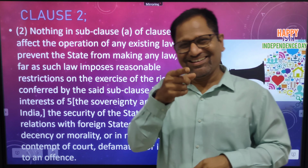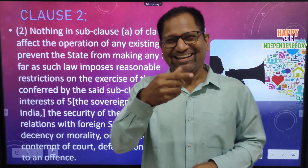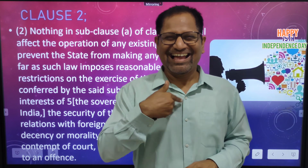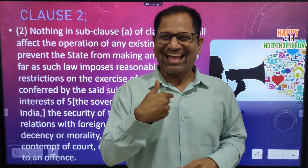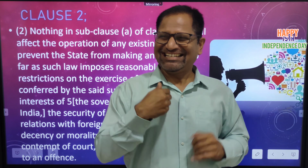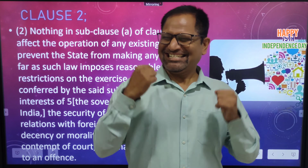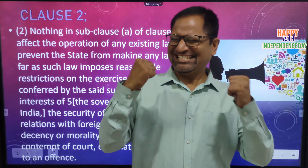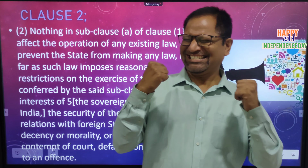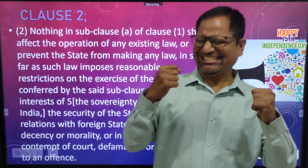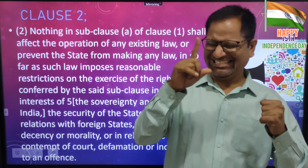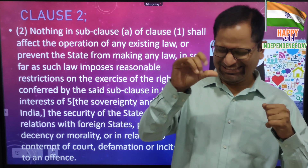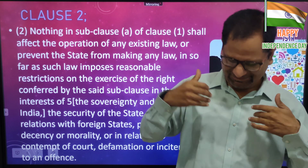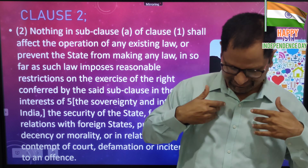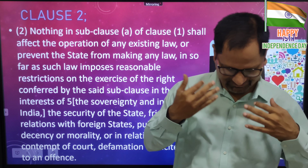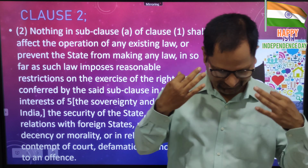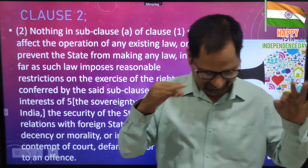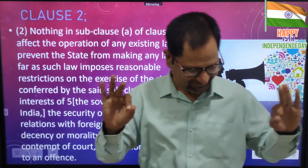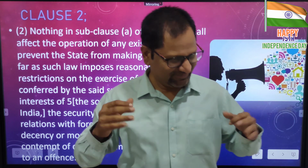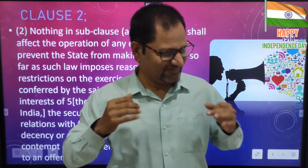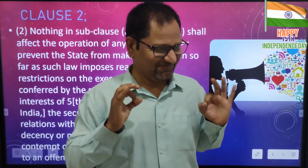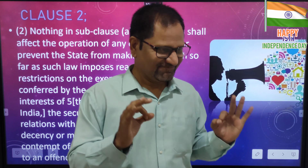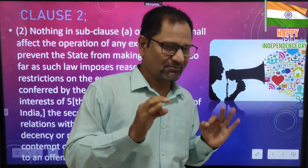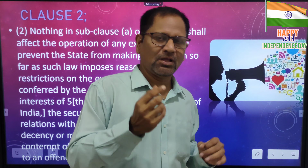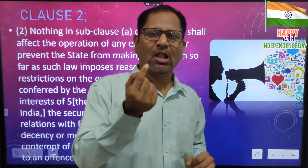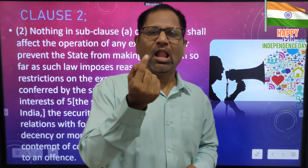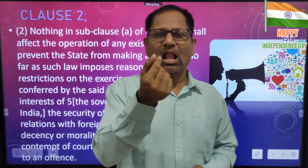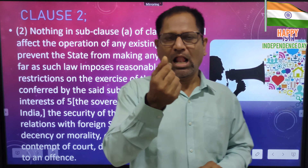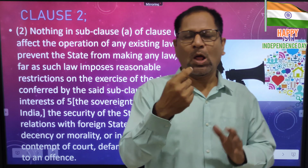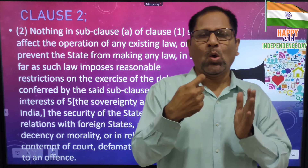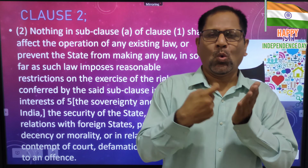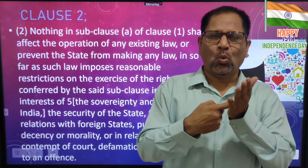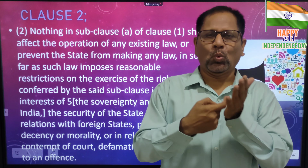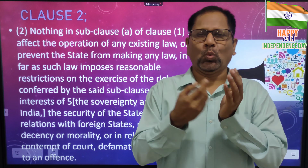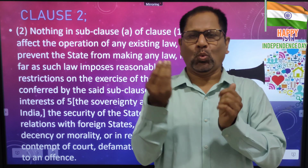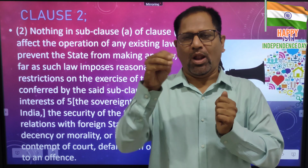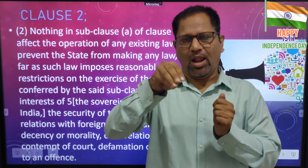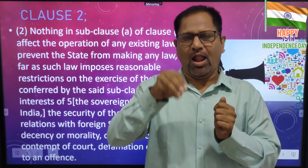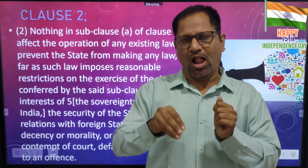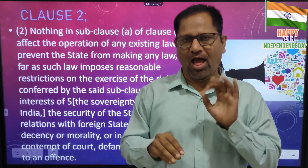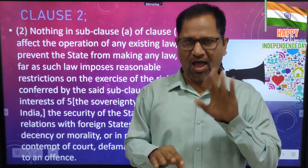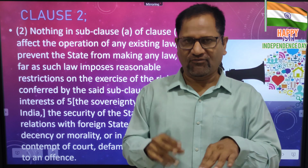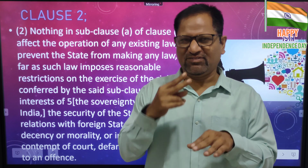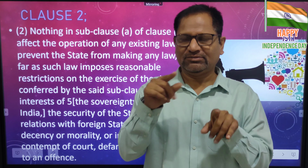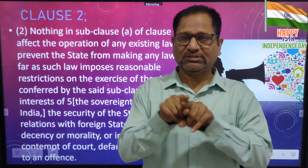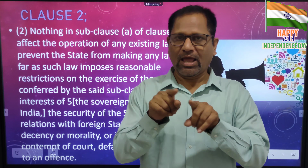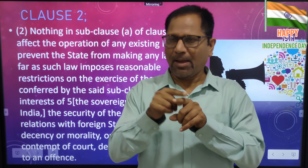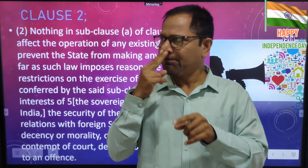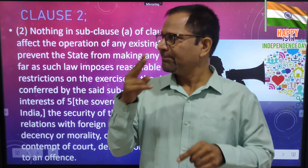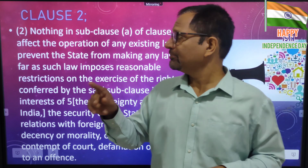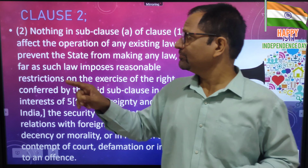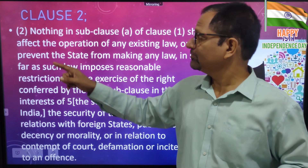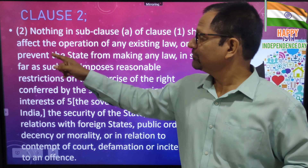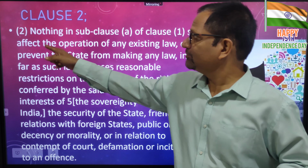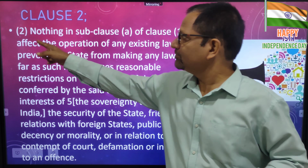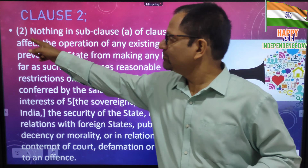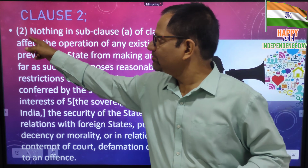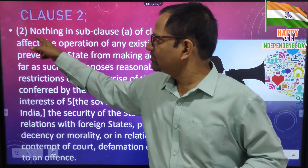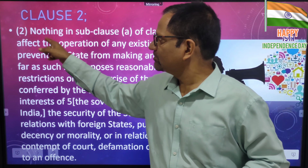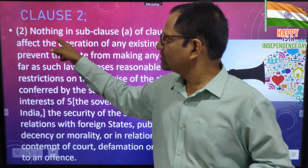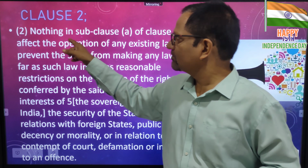और मतलब ऐसा लगता है कि मौलिक अधिकारों में बहुत सी चीज़ें मिल गई हैं। तो